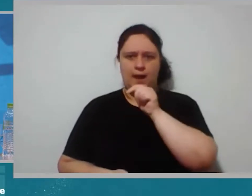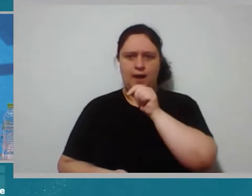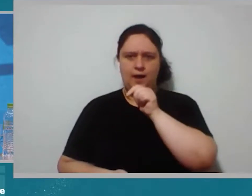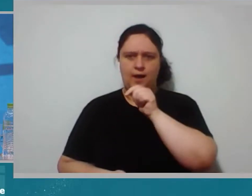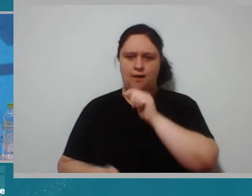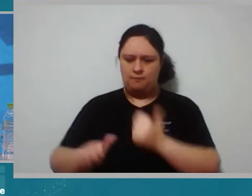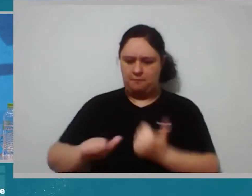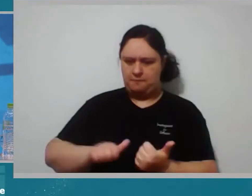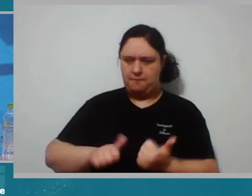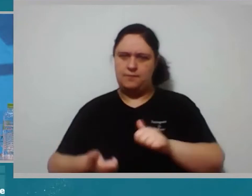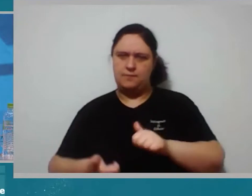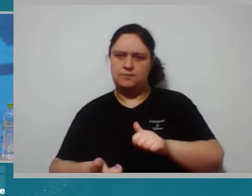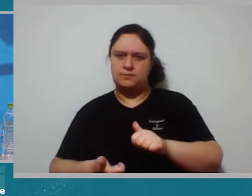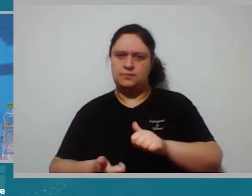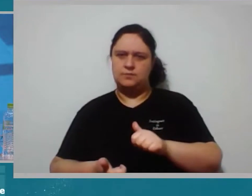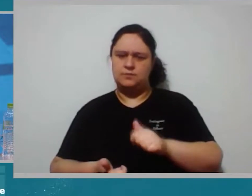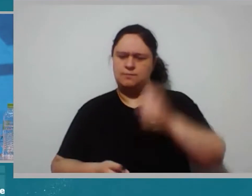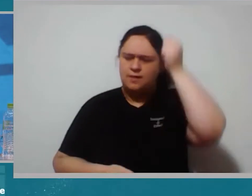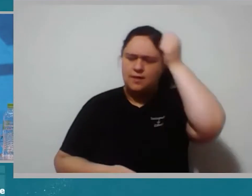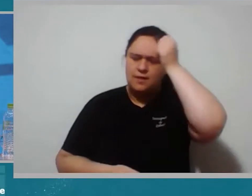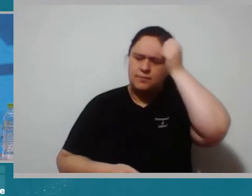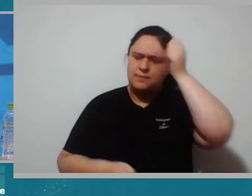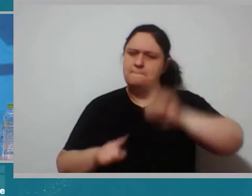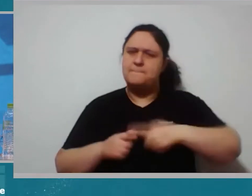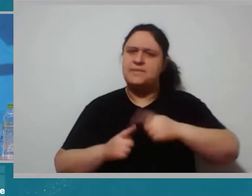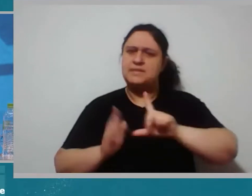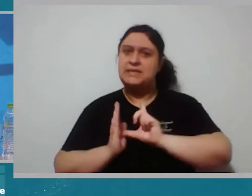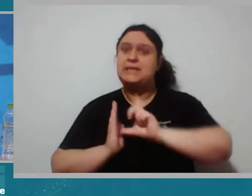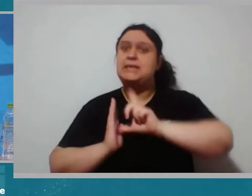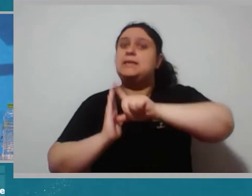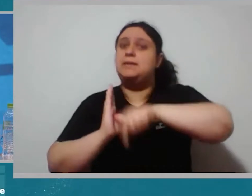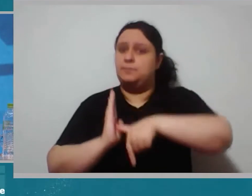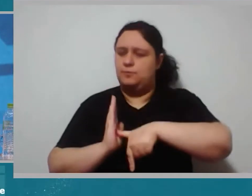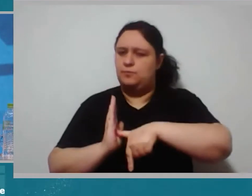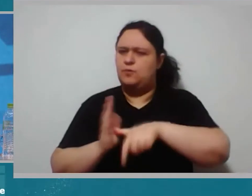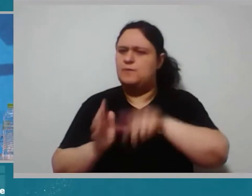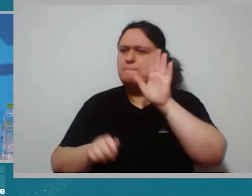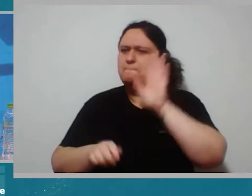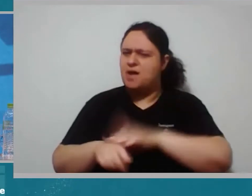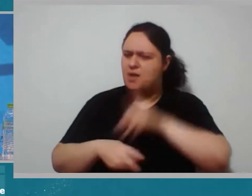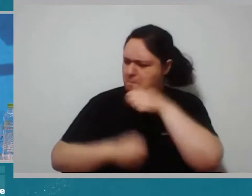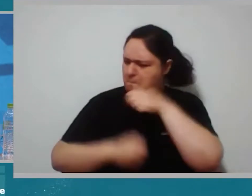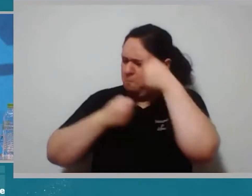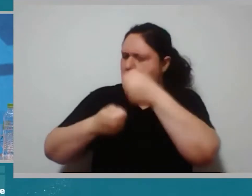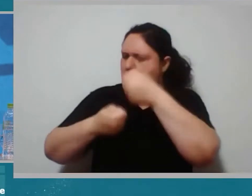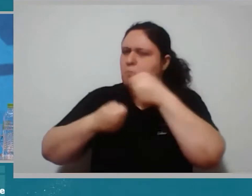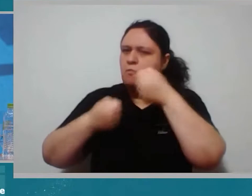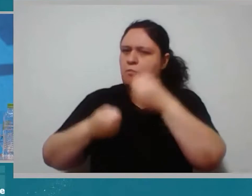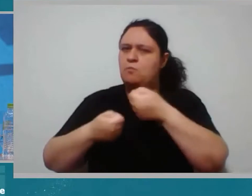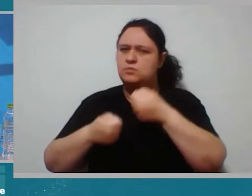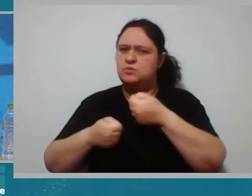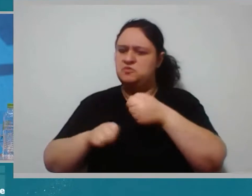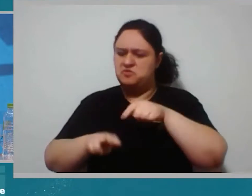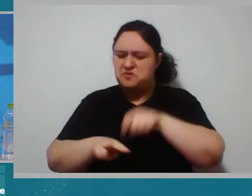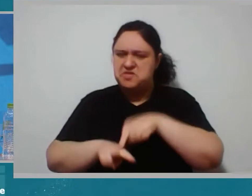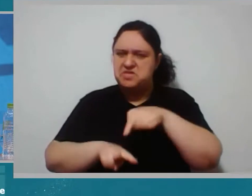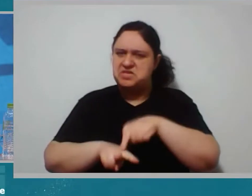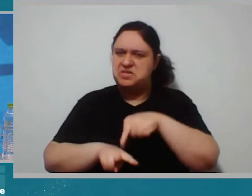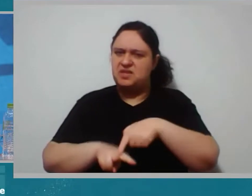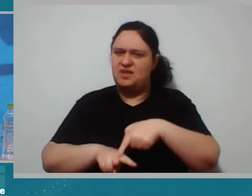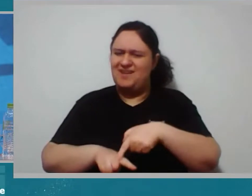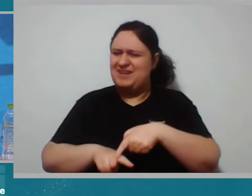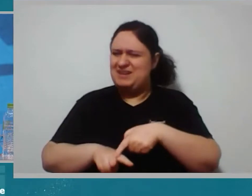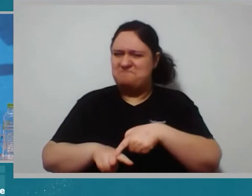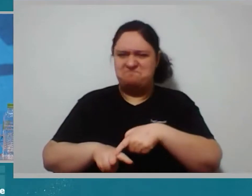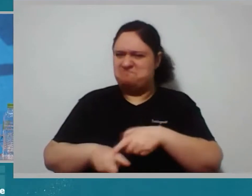que vem depois de mim é mais poderoso do que eu, cujas sandálias não sou digno de levar, ele